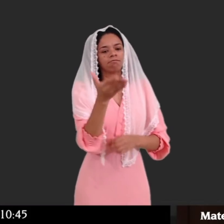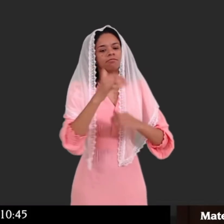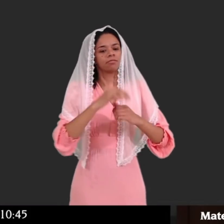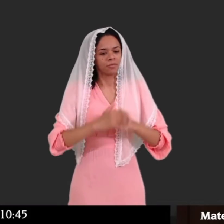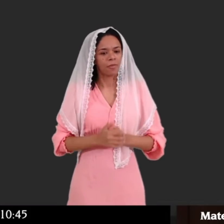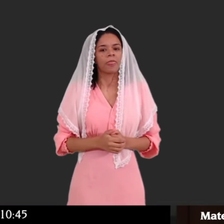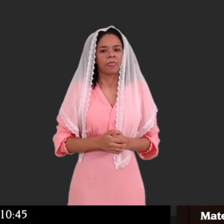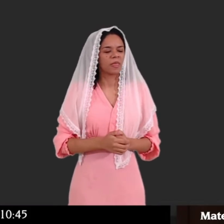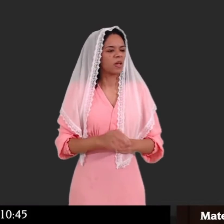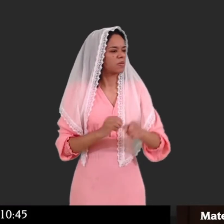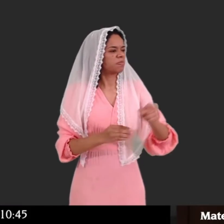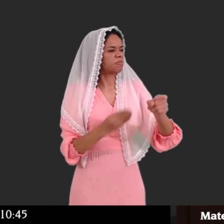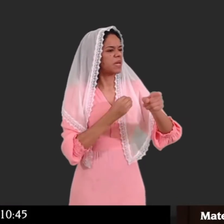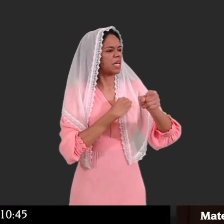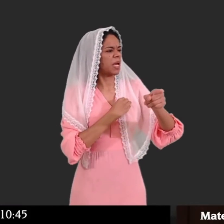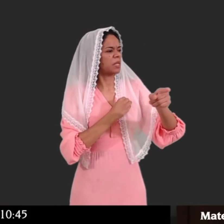eu me cansei do pecado.